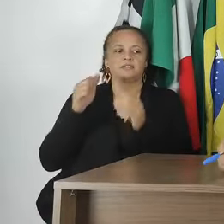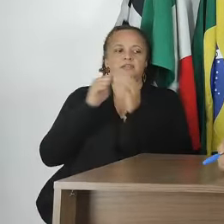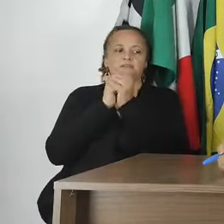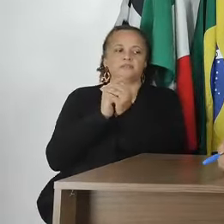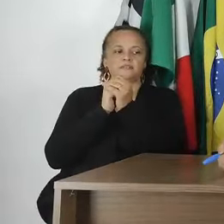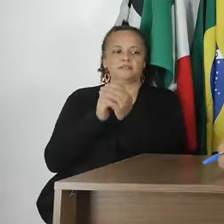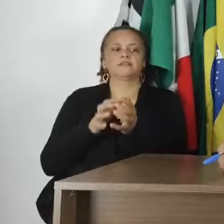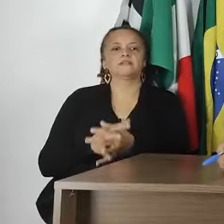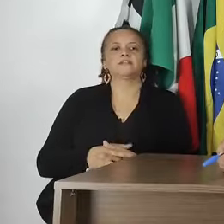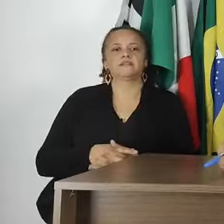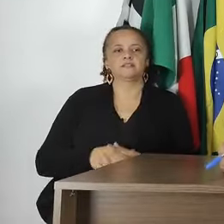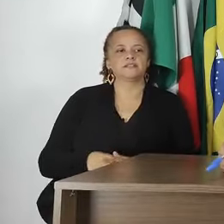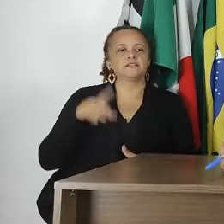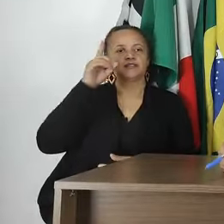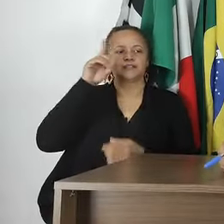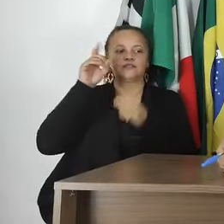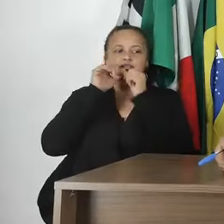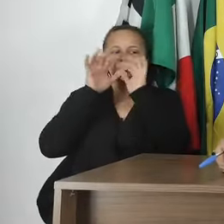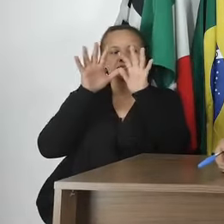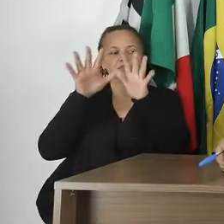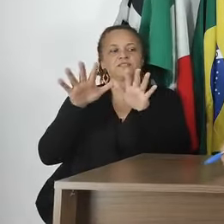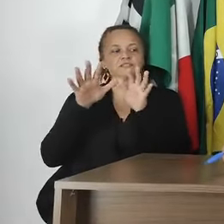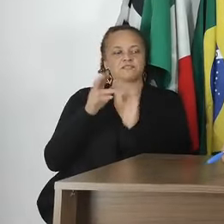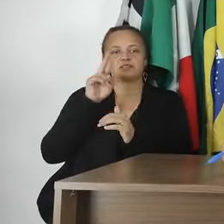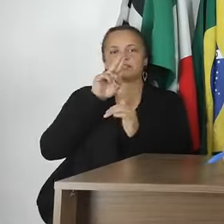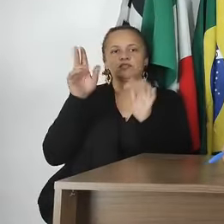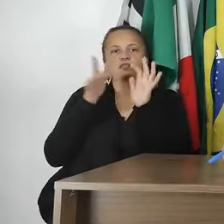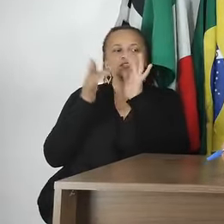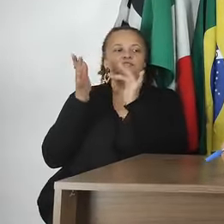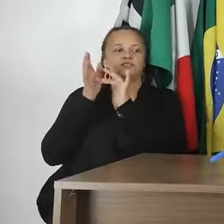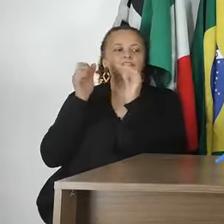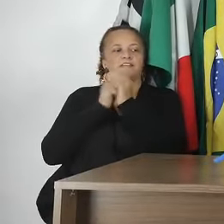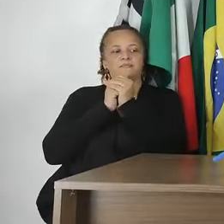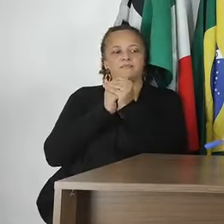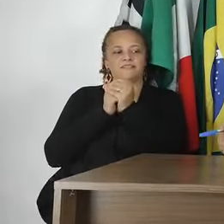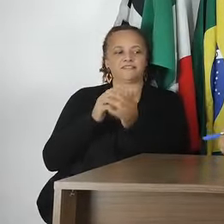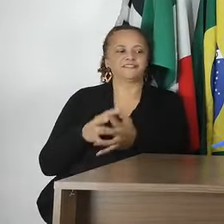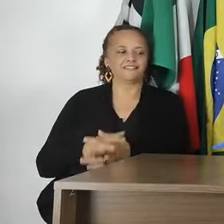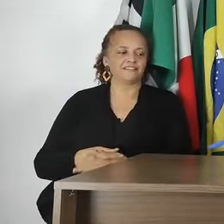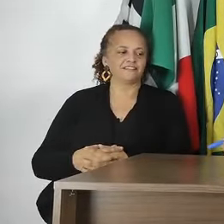Esses nossos avisos. Que Deus abençoe a todos, em nome de Jesus. Amém.